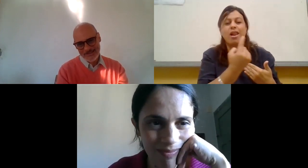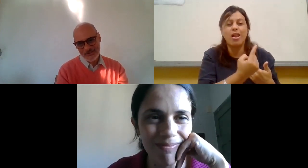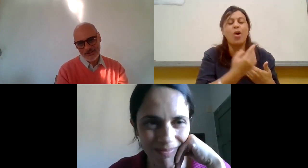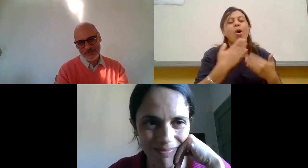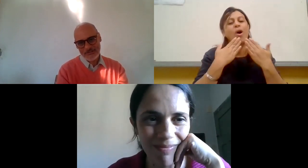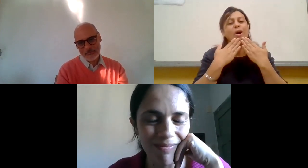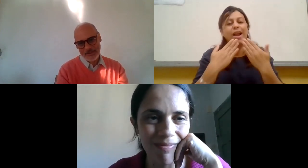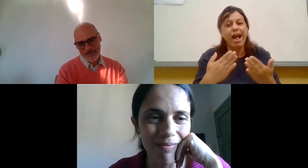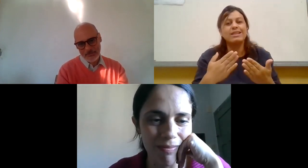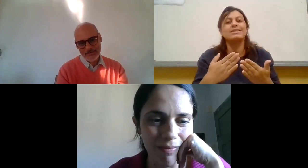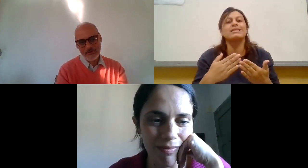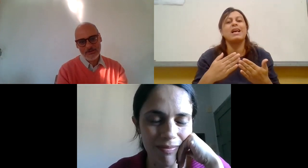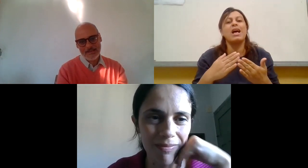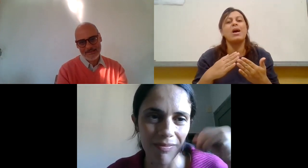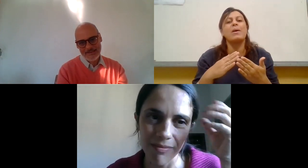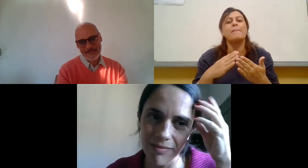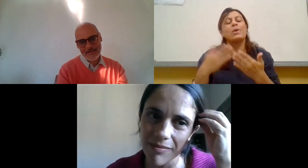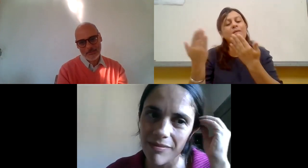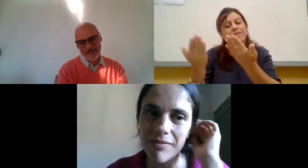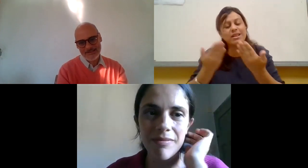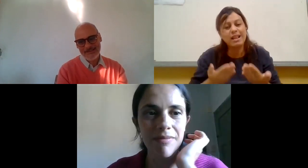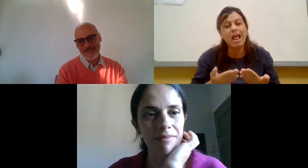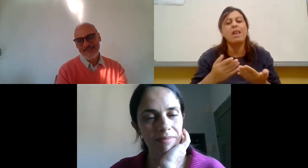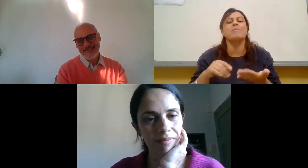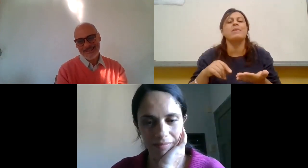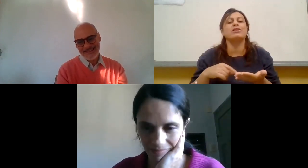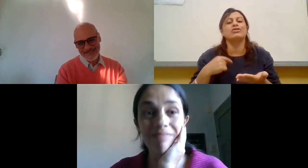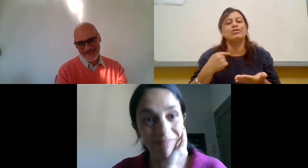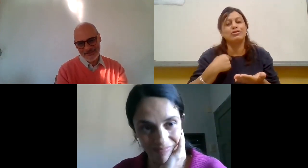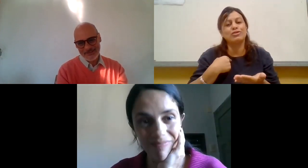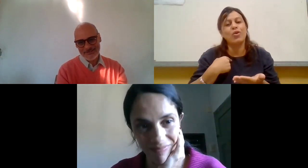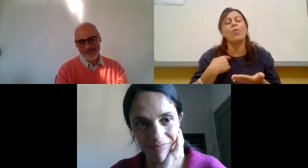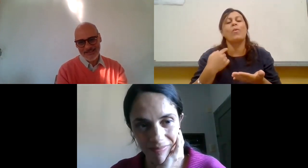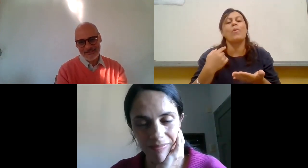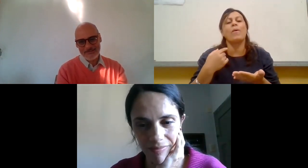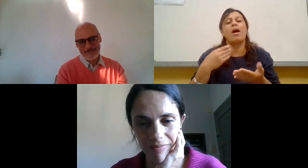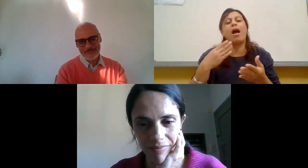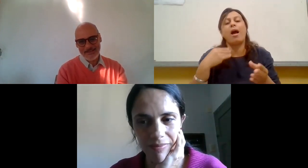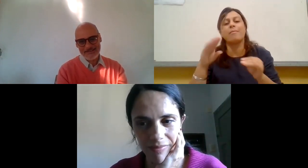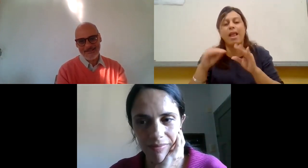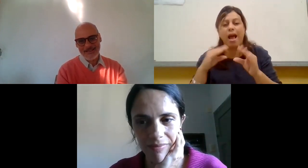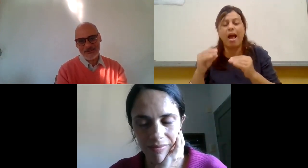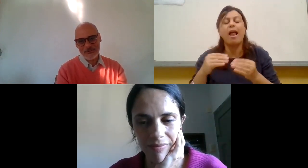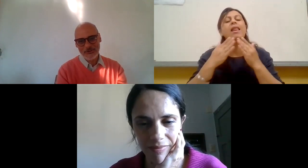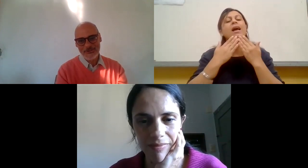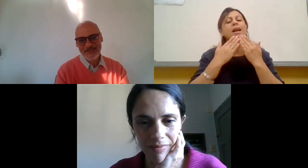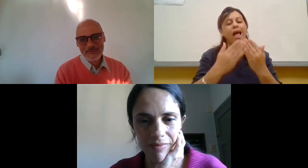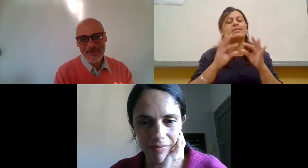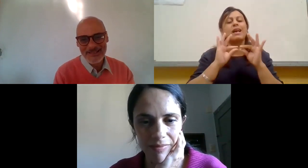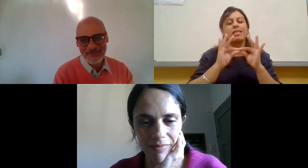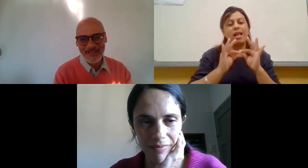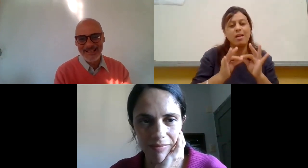por la invitación, por este espacio, y agradecer a las intérpretes que, bueno, que han trabajado